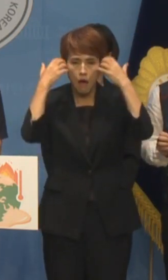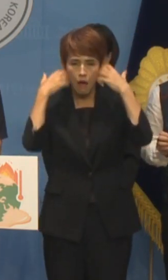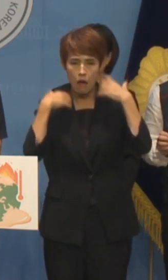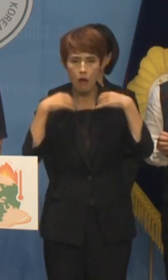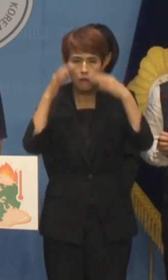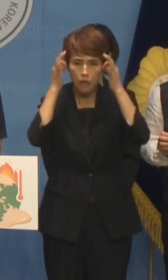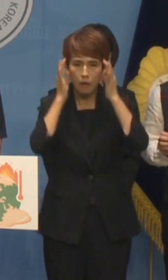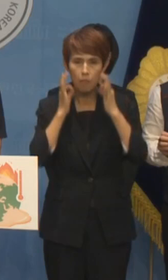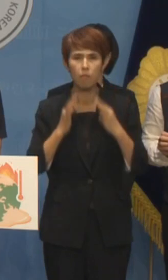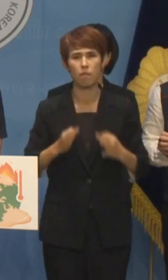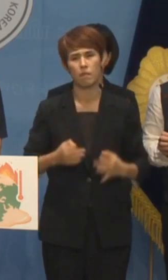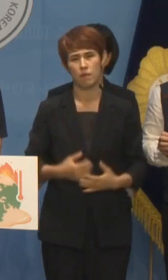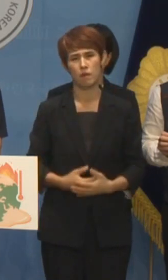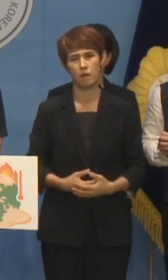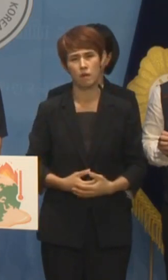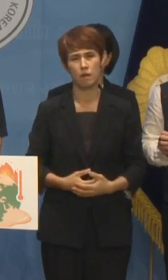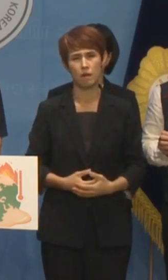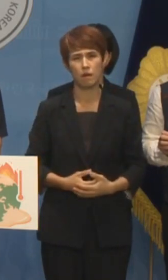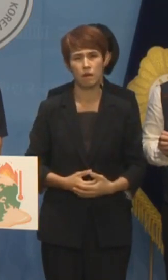보십시오.